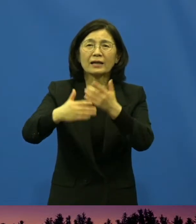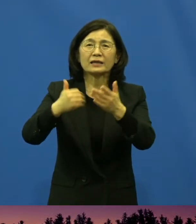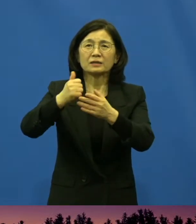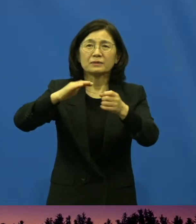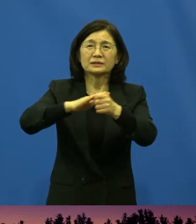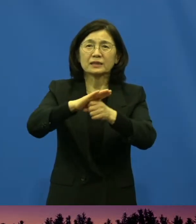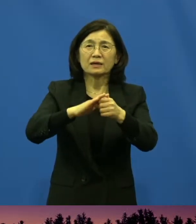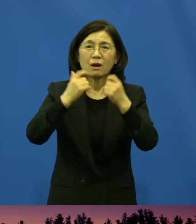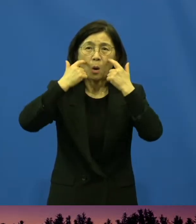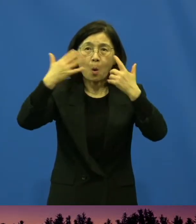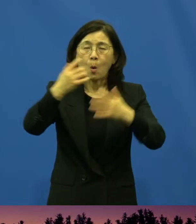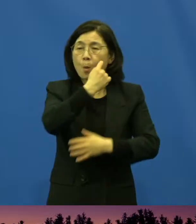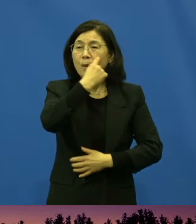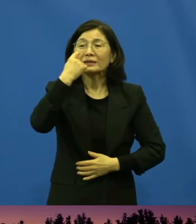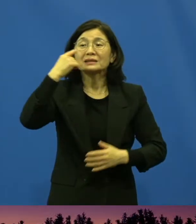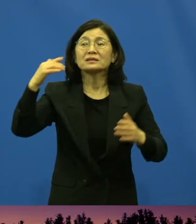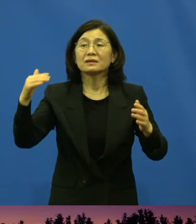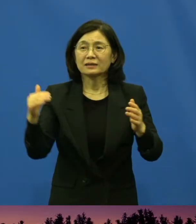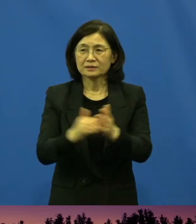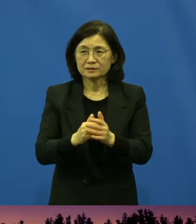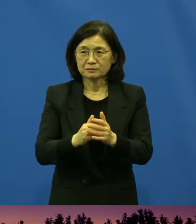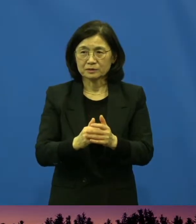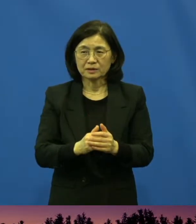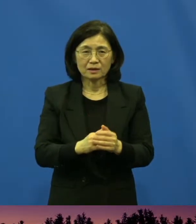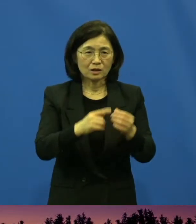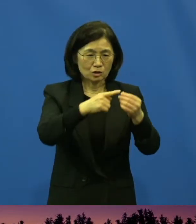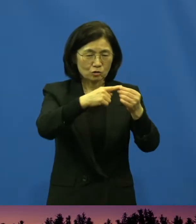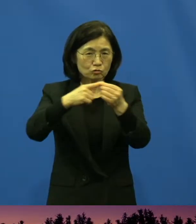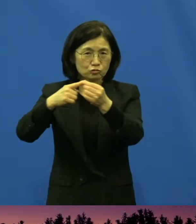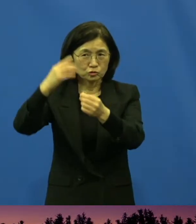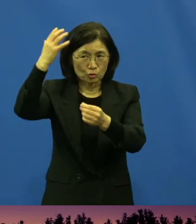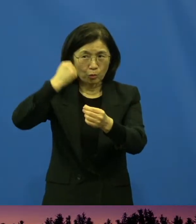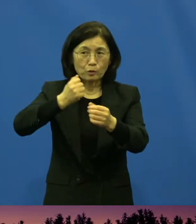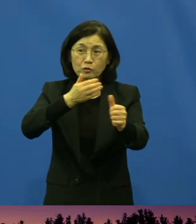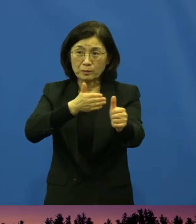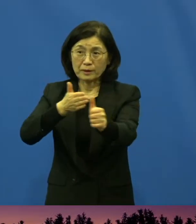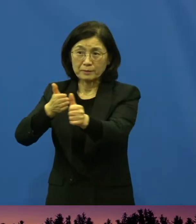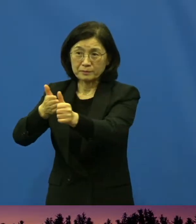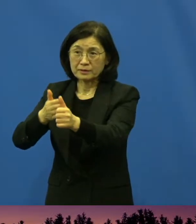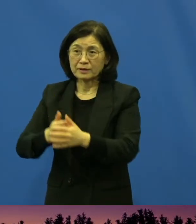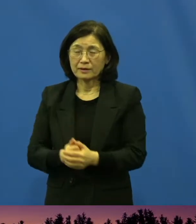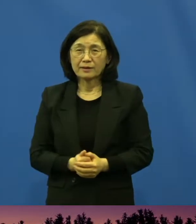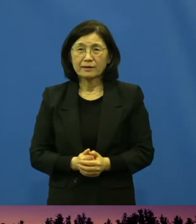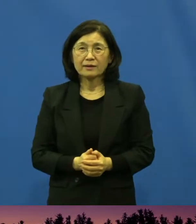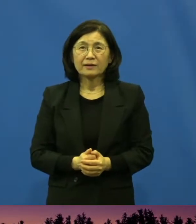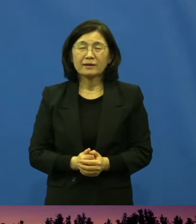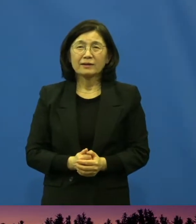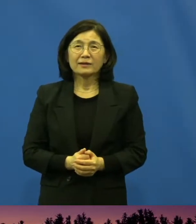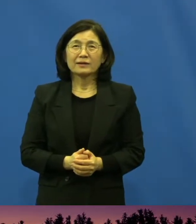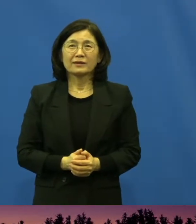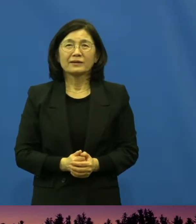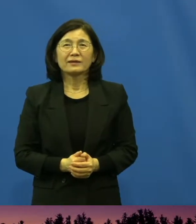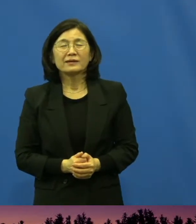이런 구절 정도는 외우셔야 돼요. 네. 부담은 드리지 않겠습니다. 이 밤에